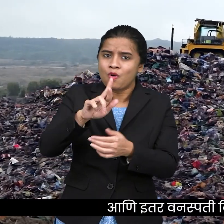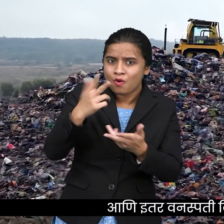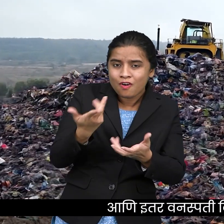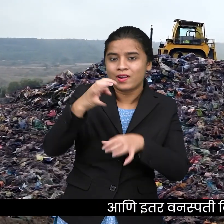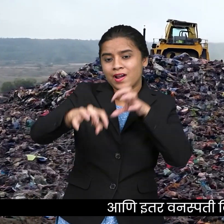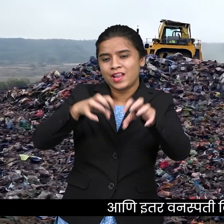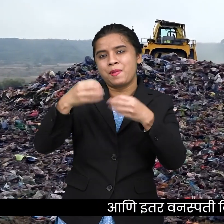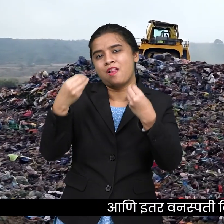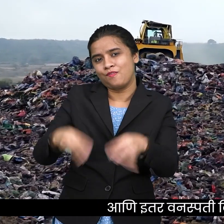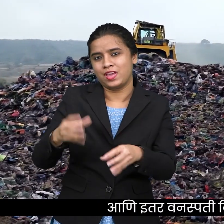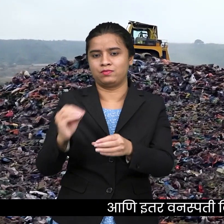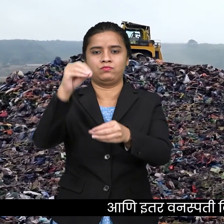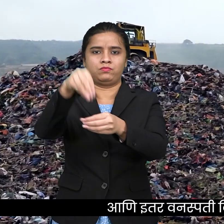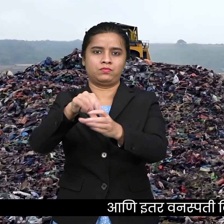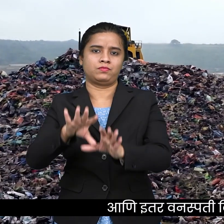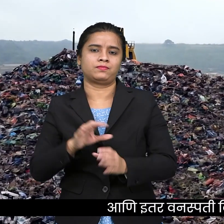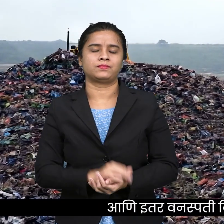आहे.